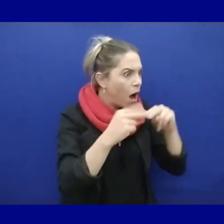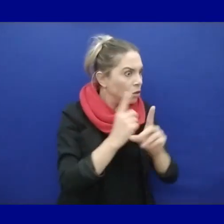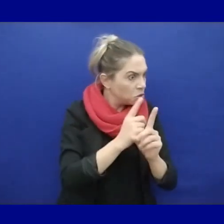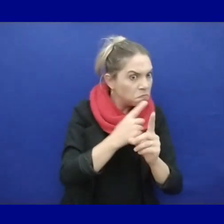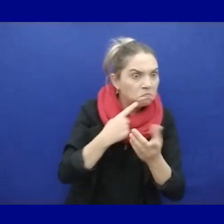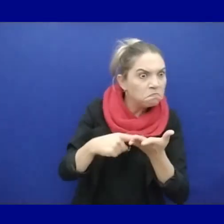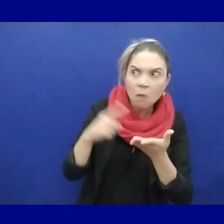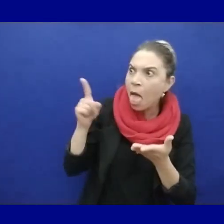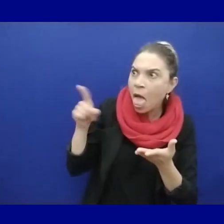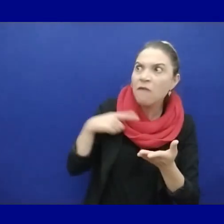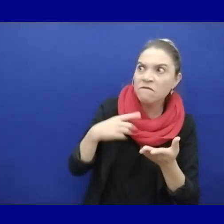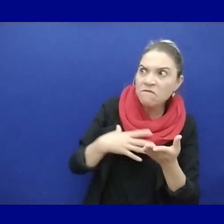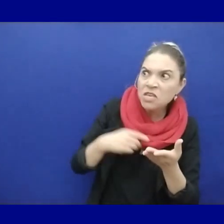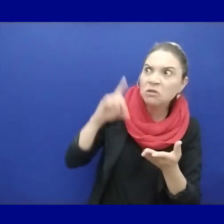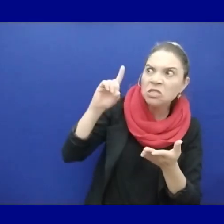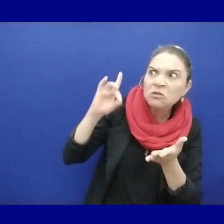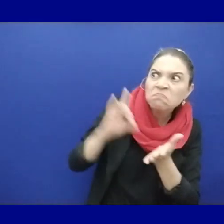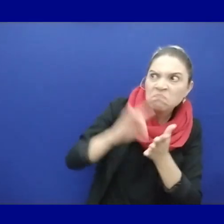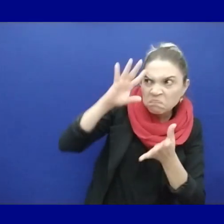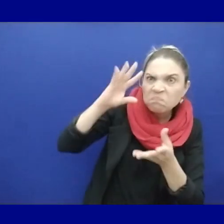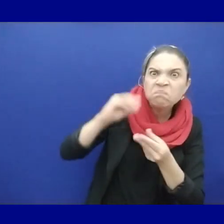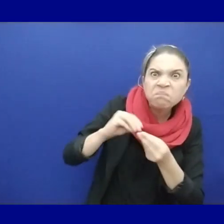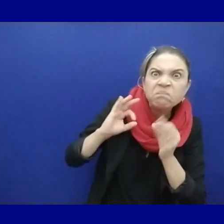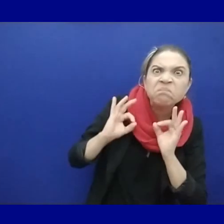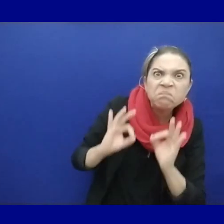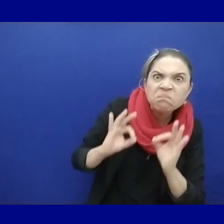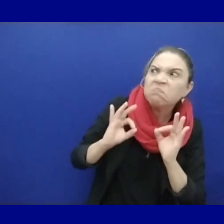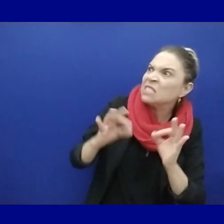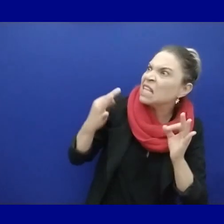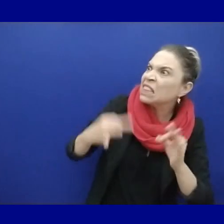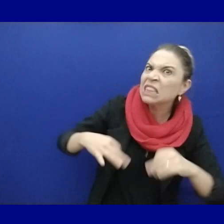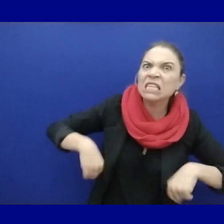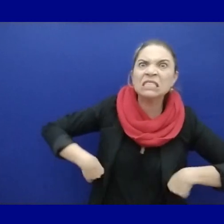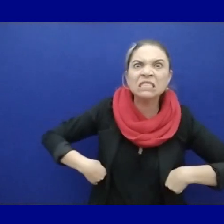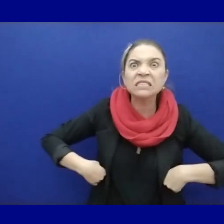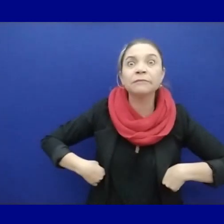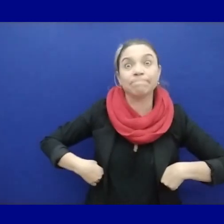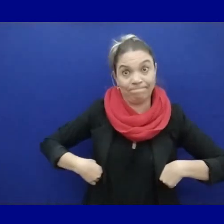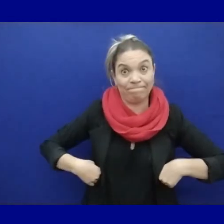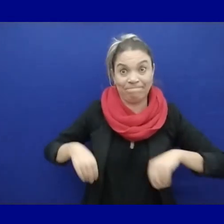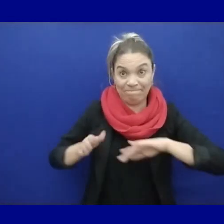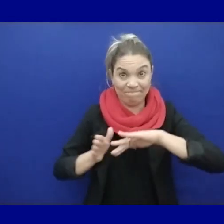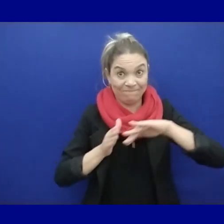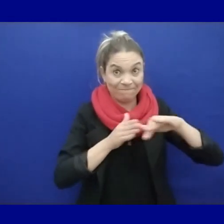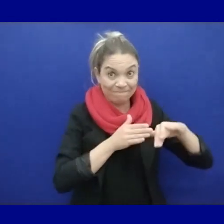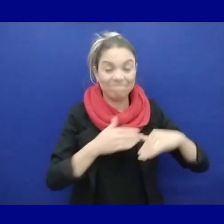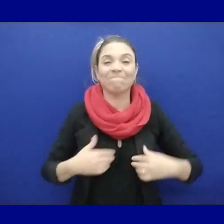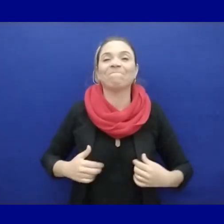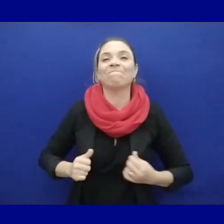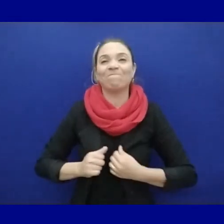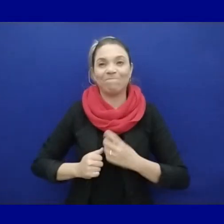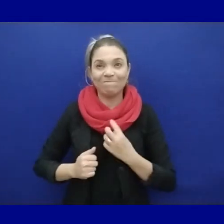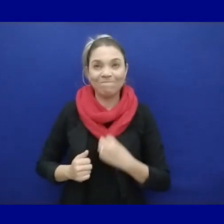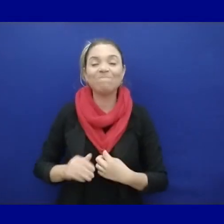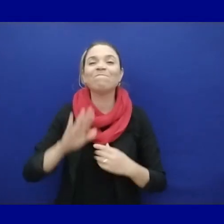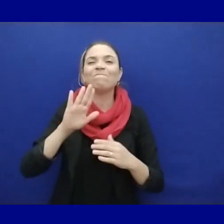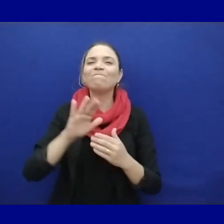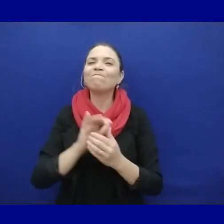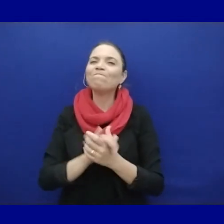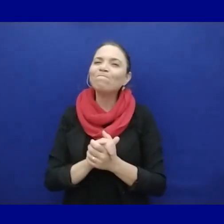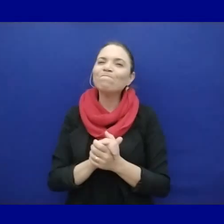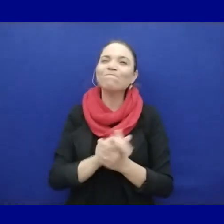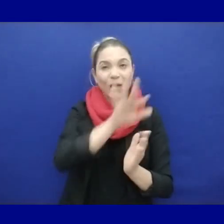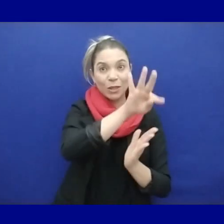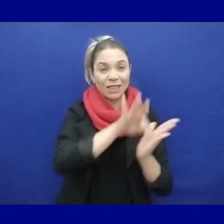Verdadeiramente és filho de Deus. O texto aqui apresentado nos fala de